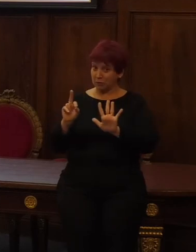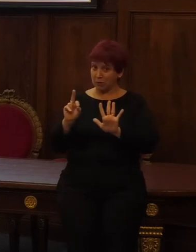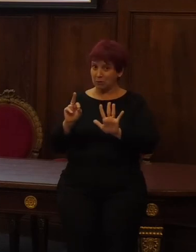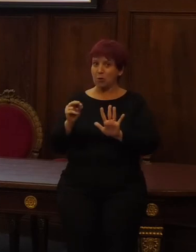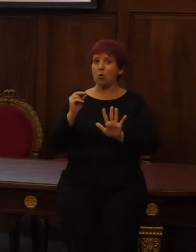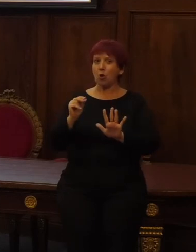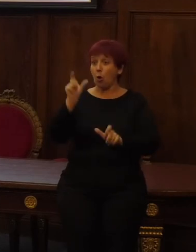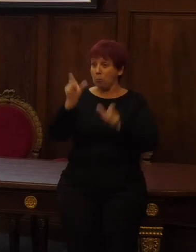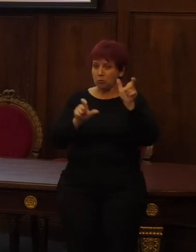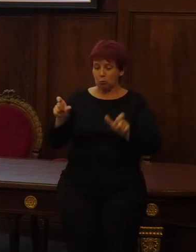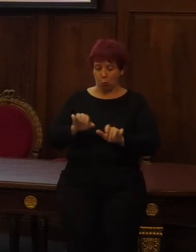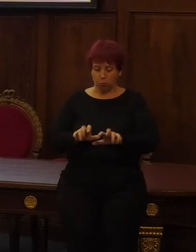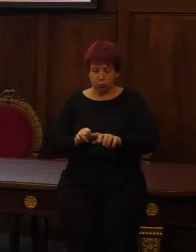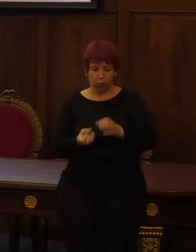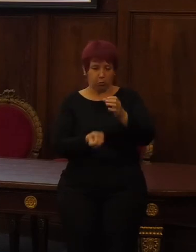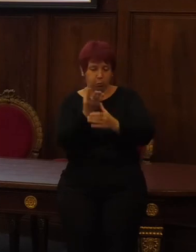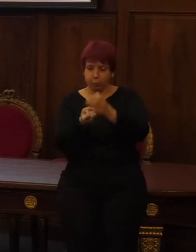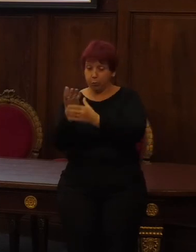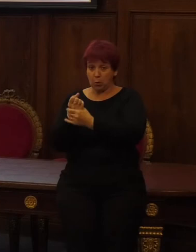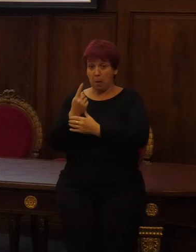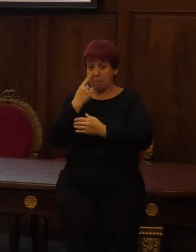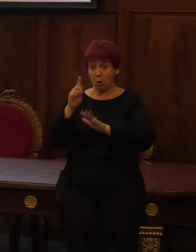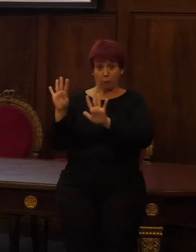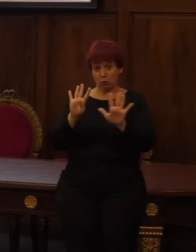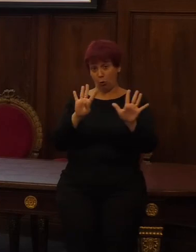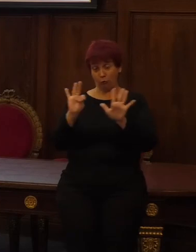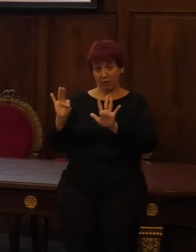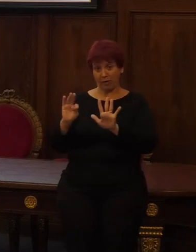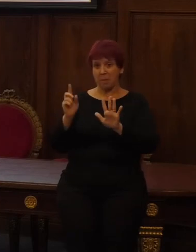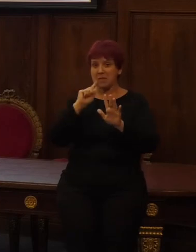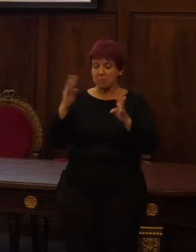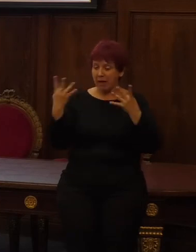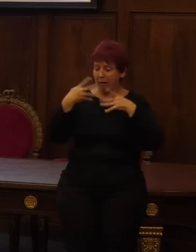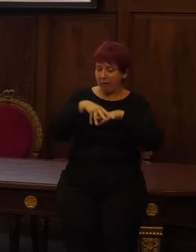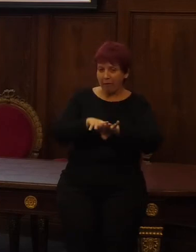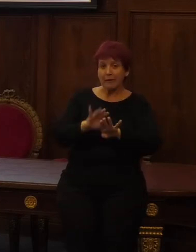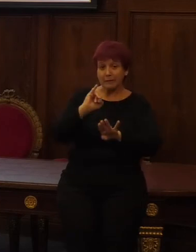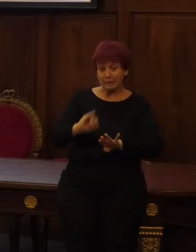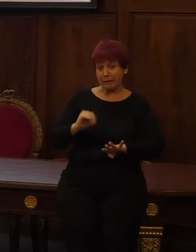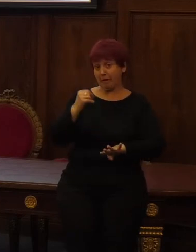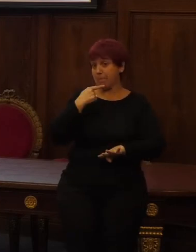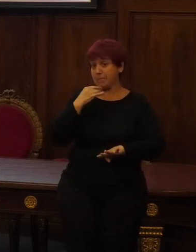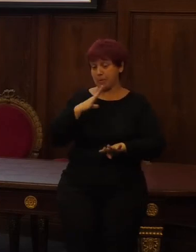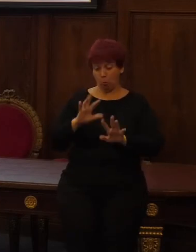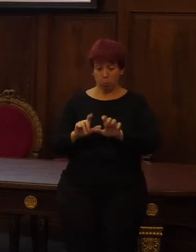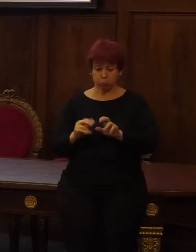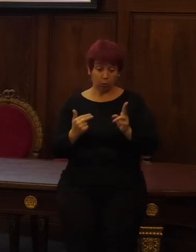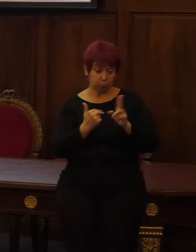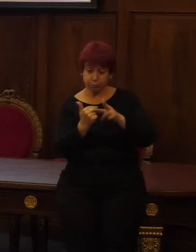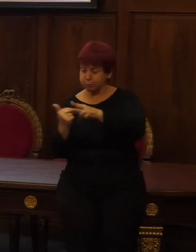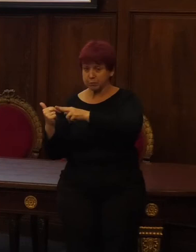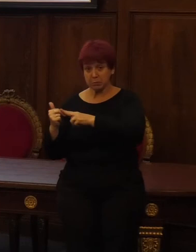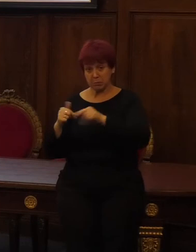del personal computer, y los 90 fue el de la red, de conectar las computadoras entre sí, y hoy estamos